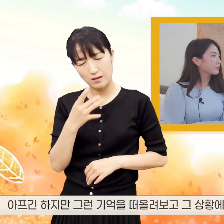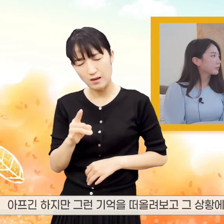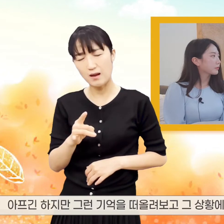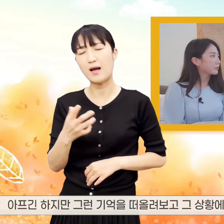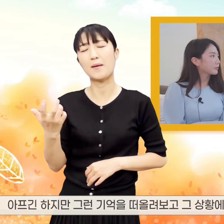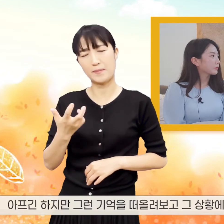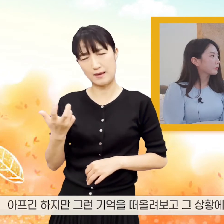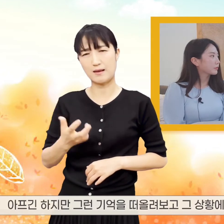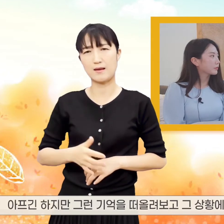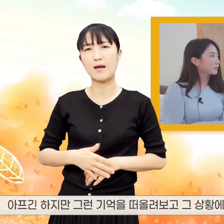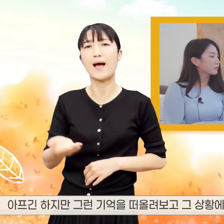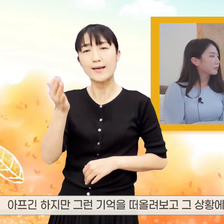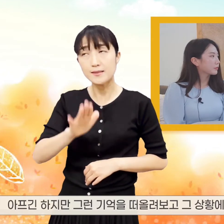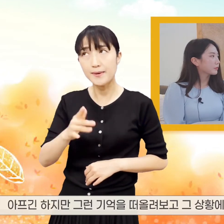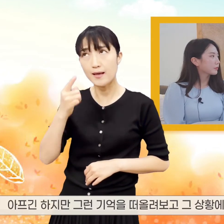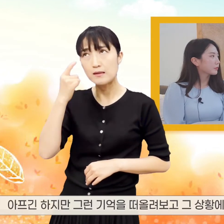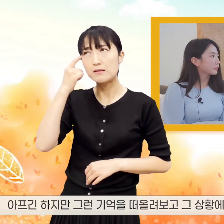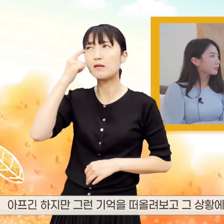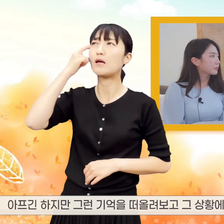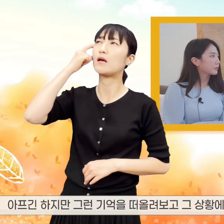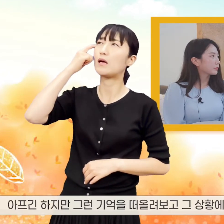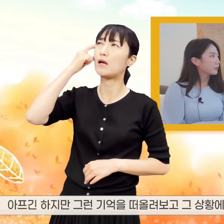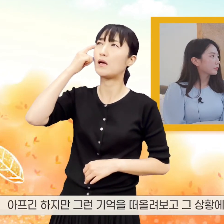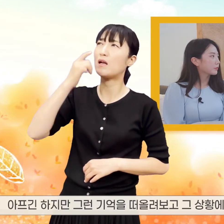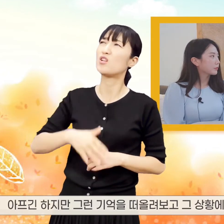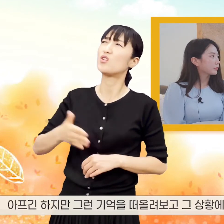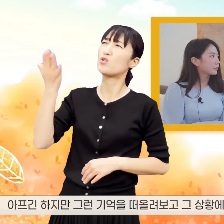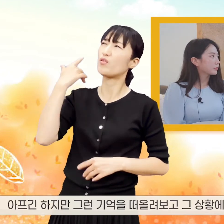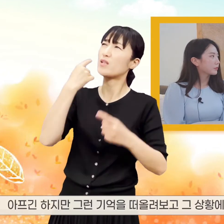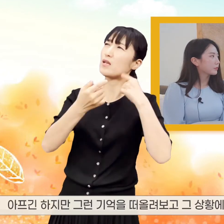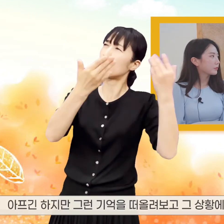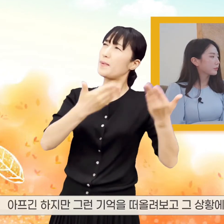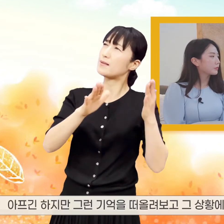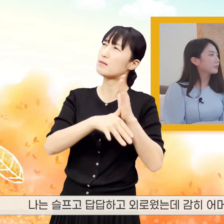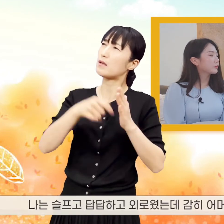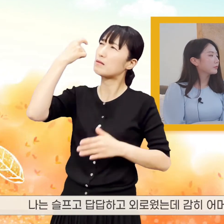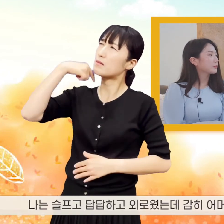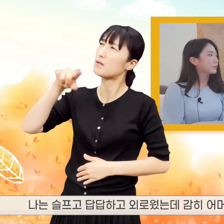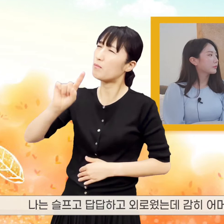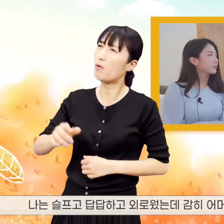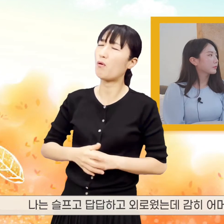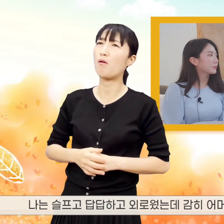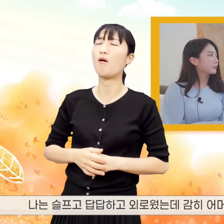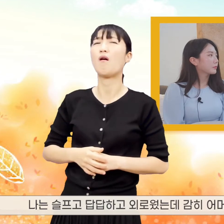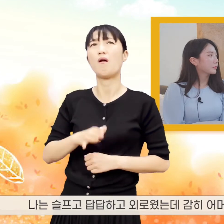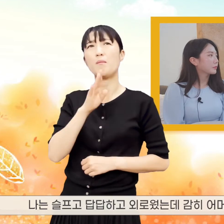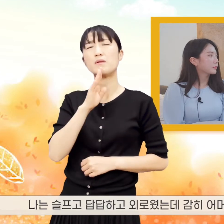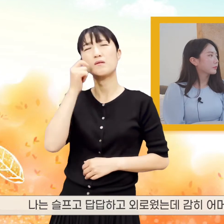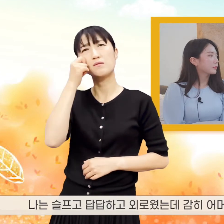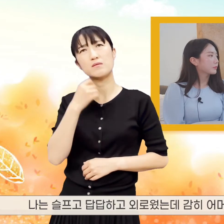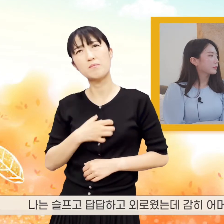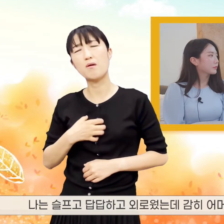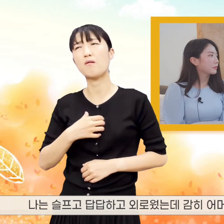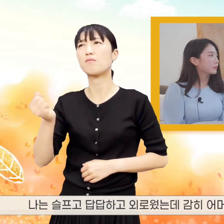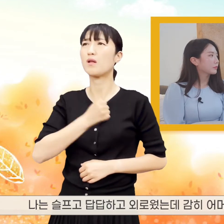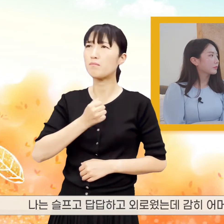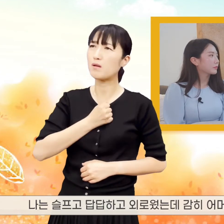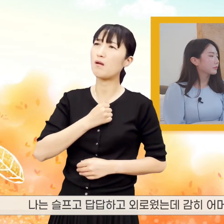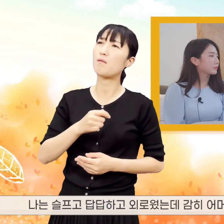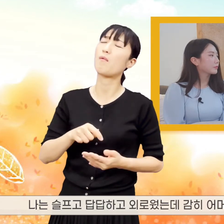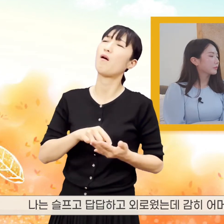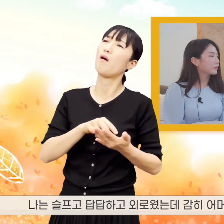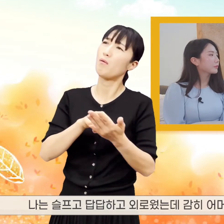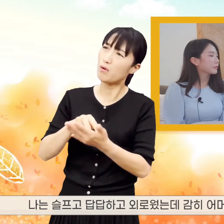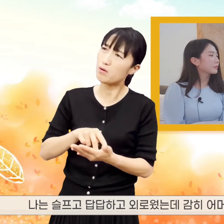그런 기억들을 떠올려 보고 그 상황에서 내가 느낀 감정이 무엇인지, 나는 그때 많이 슬프고